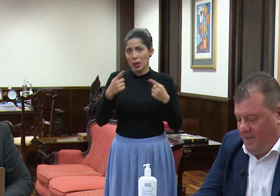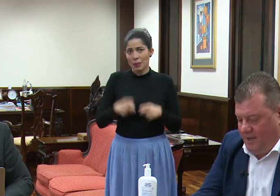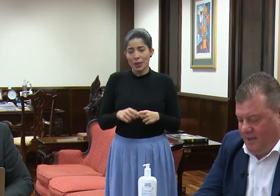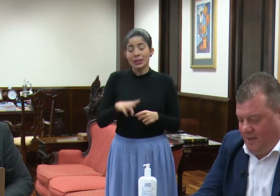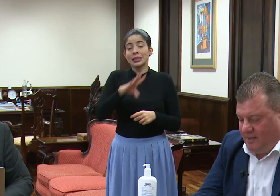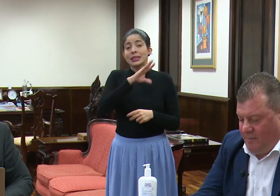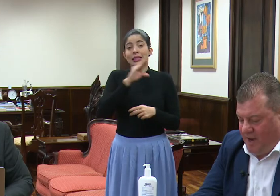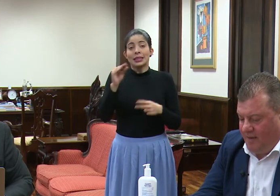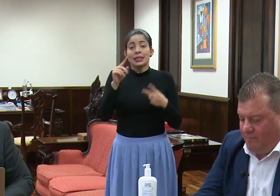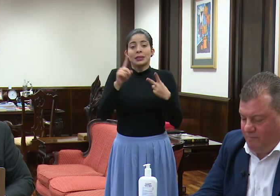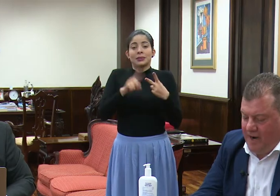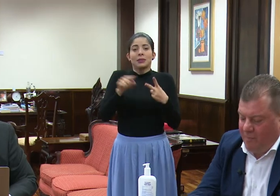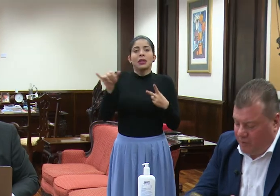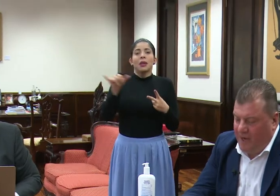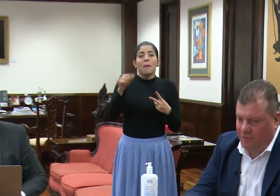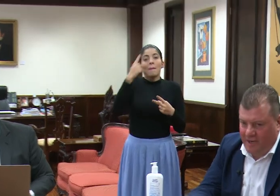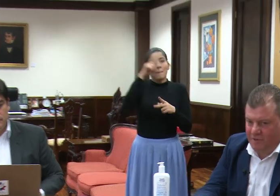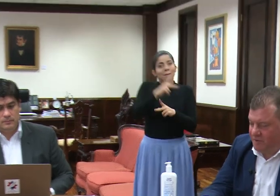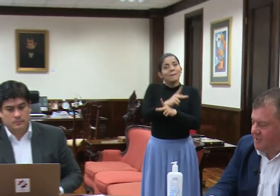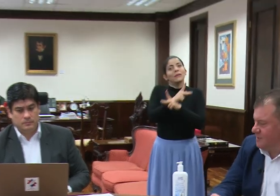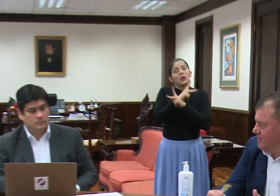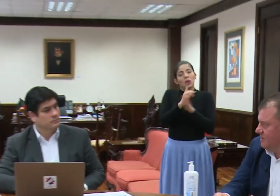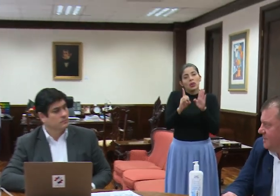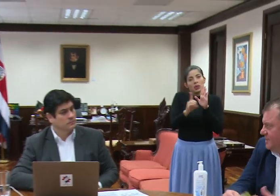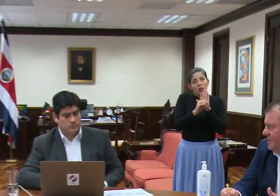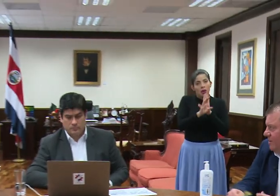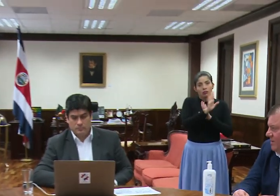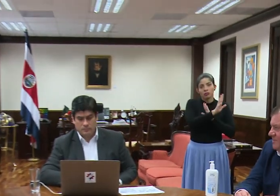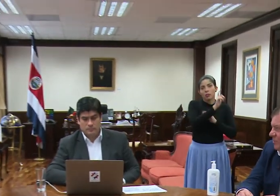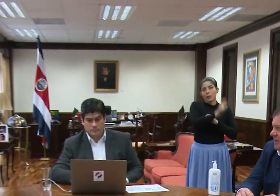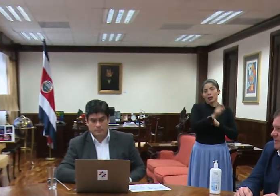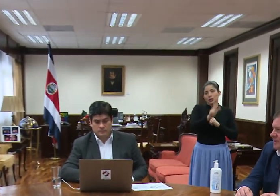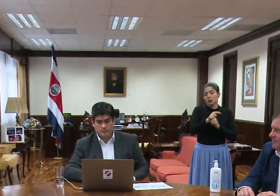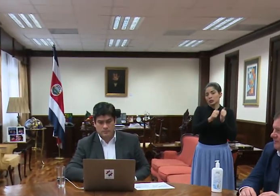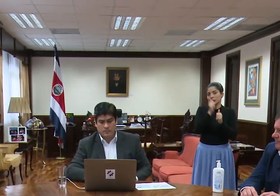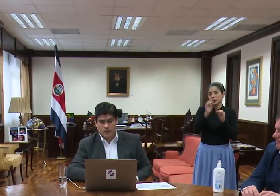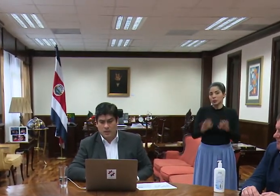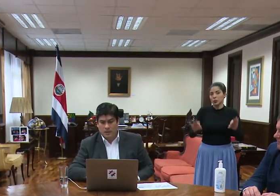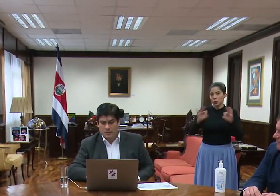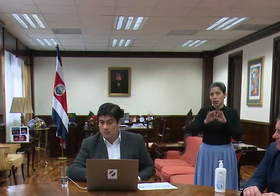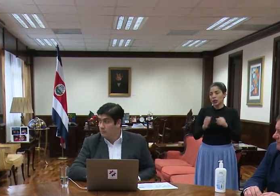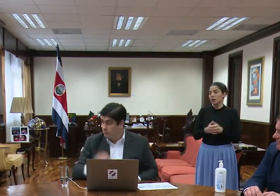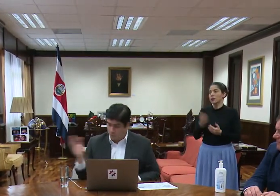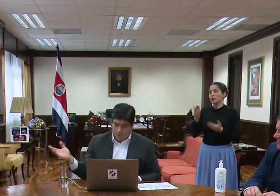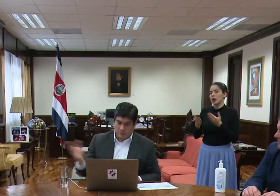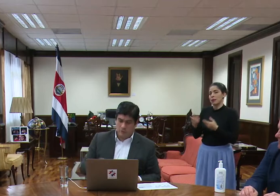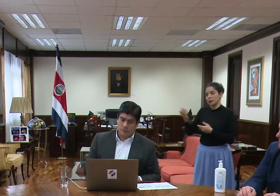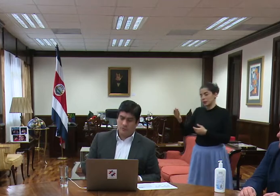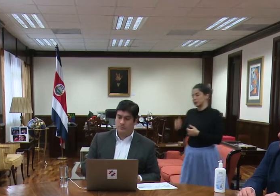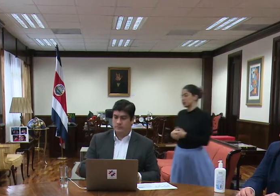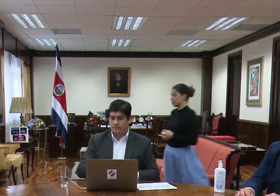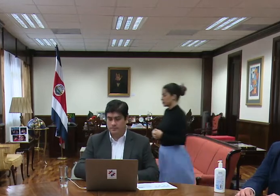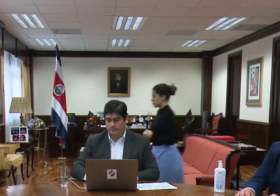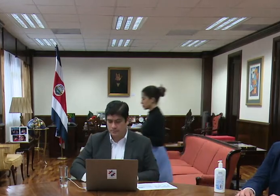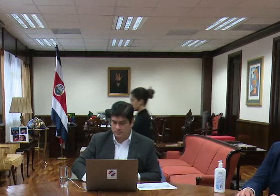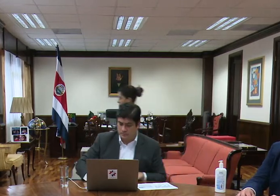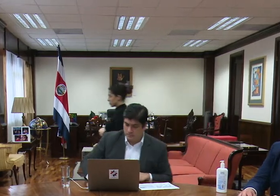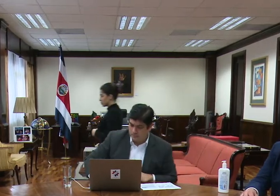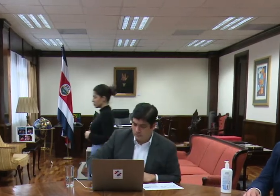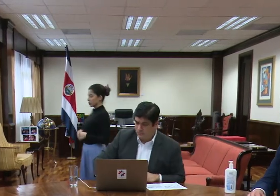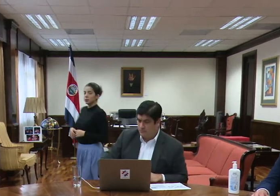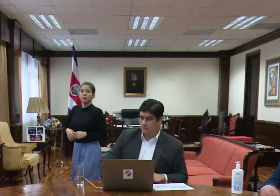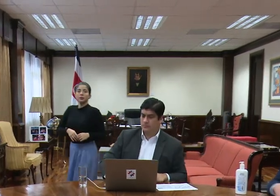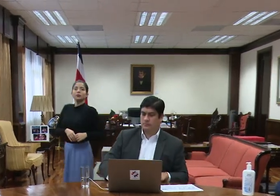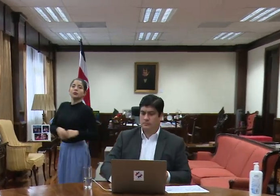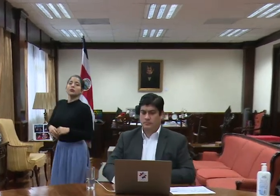Correcto. Y también para proteger los derechos de esas personas, que sería lo más importante. Tal vez, si pudiera acotar algo más.